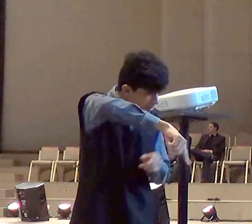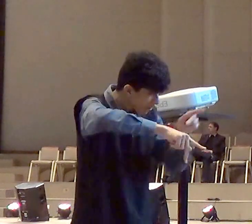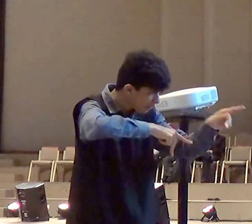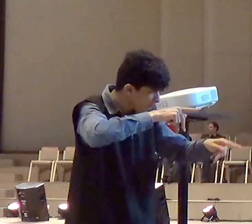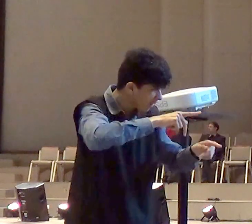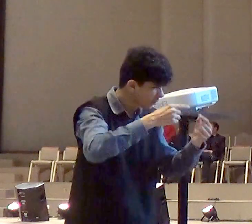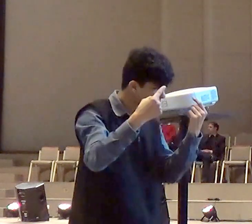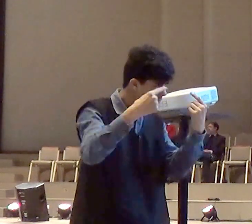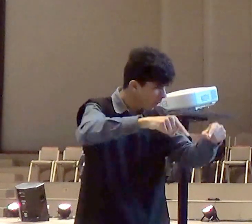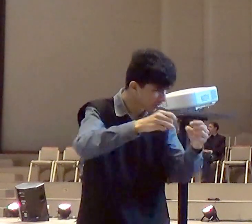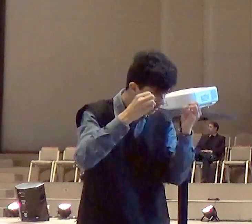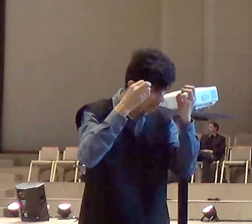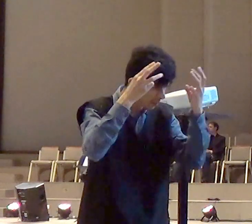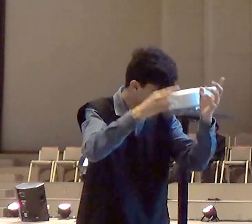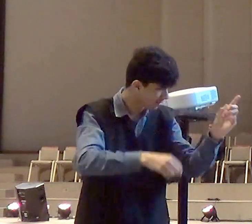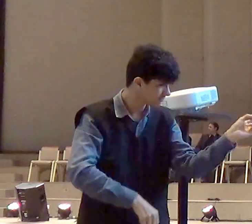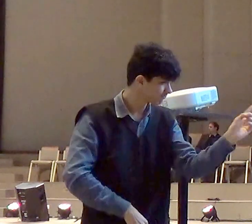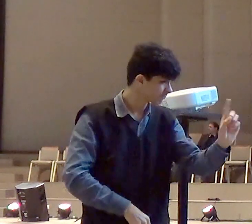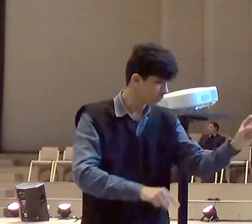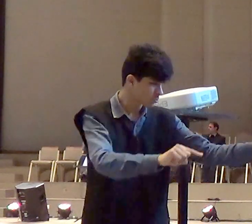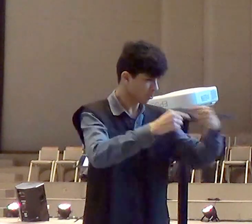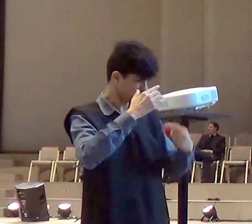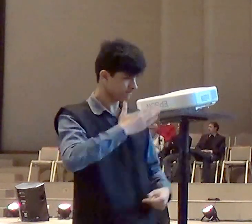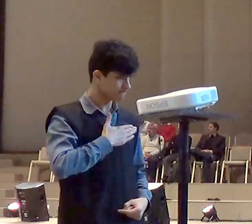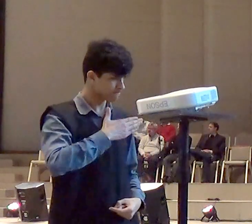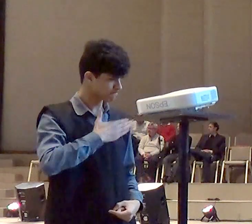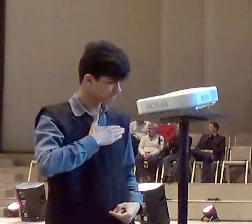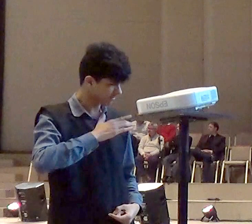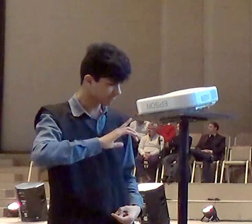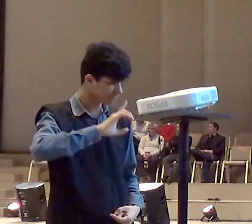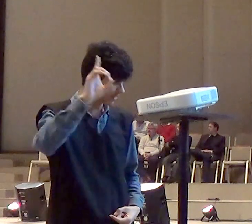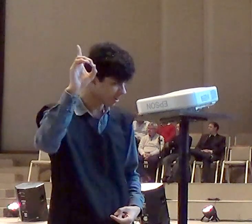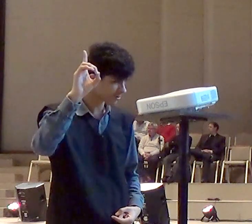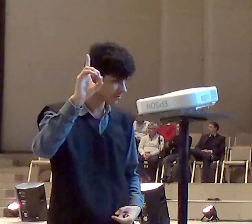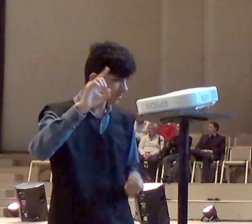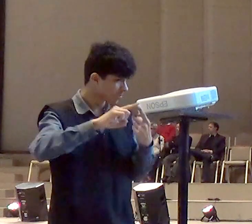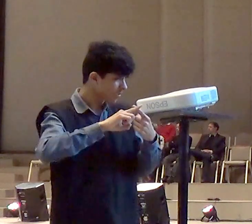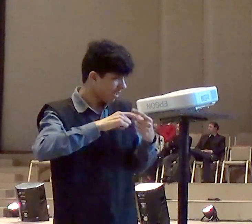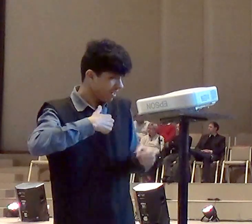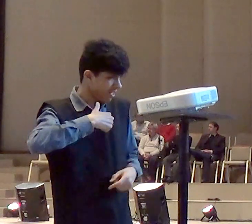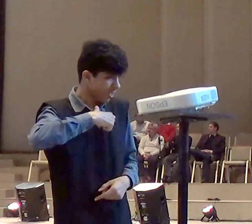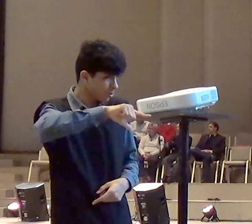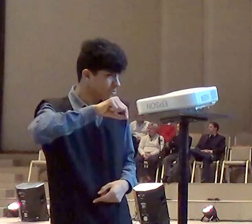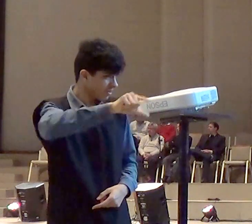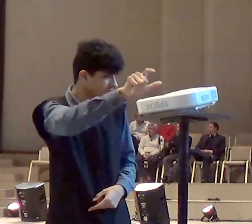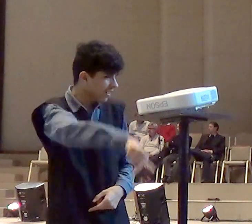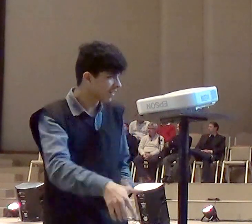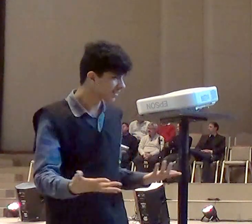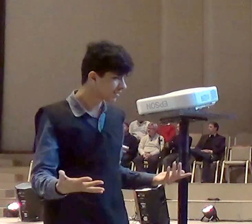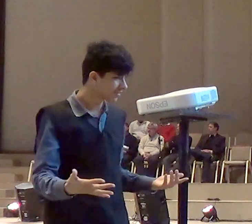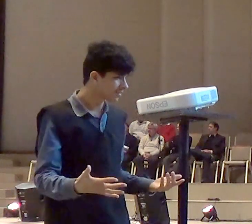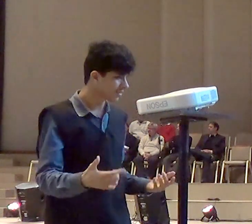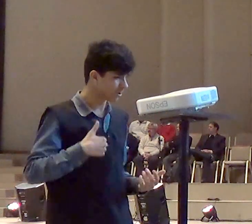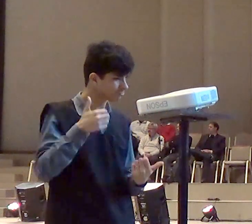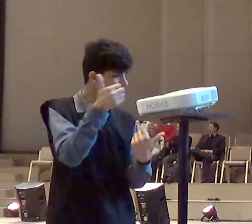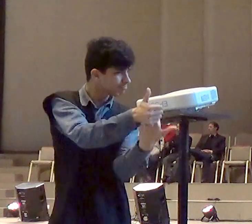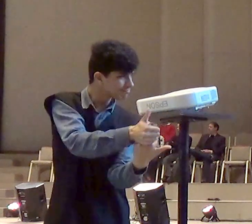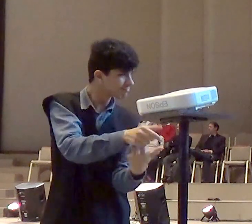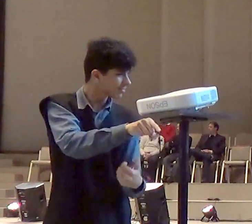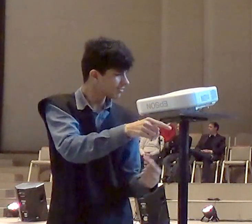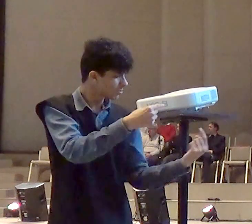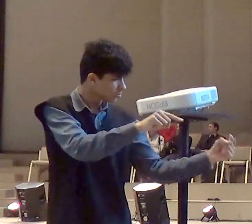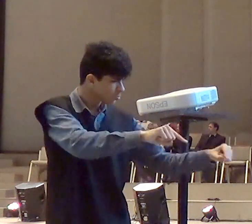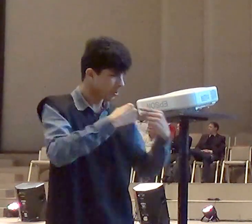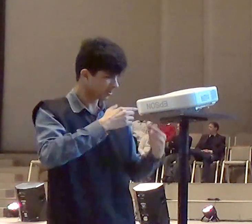Moisés era contra Deus porque de alguma maneira eles estavam se rebelando contra a vontade